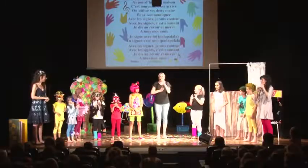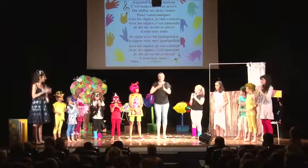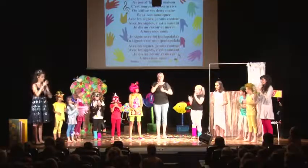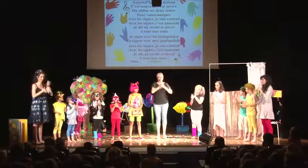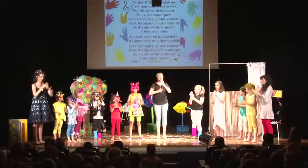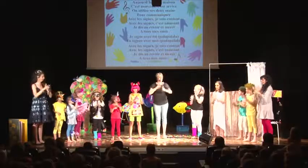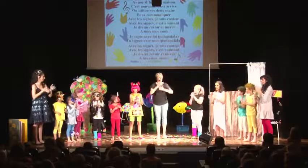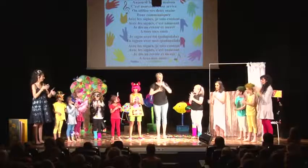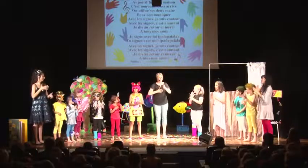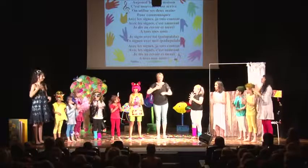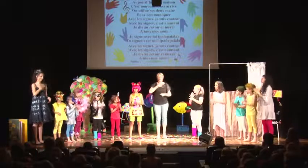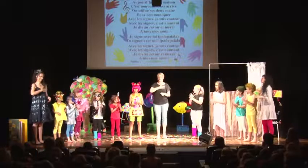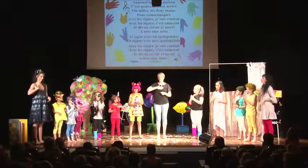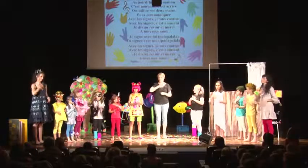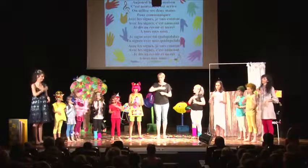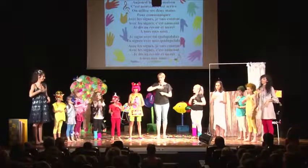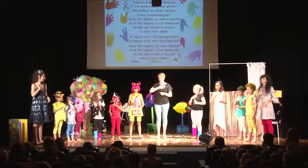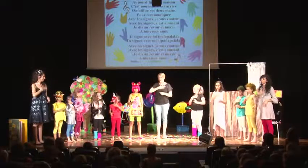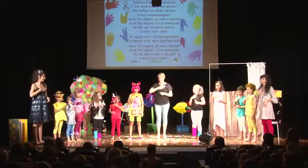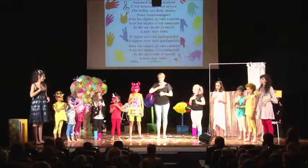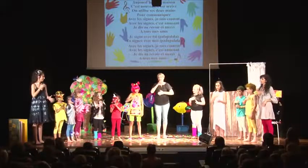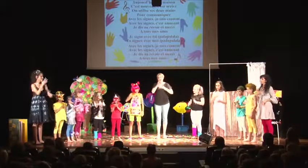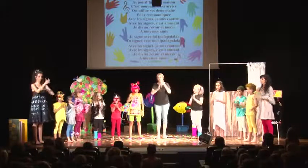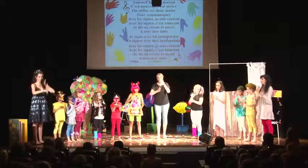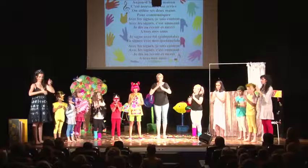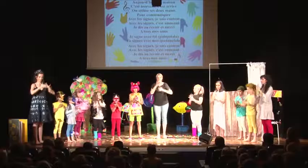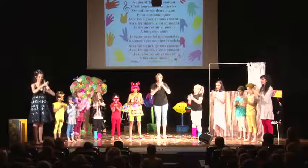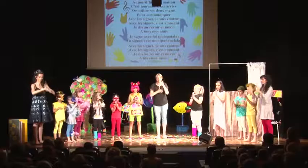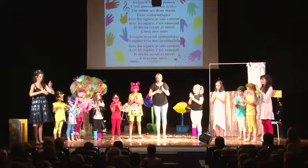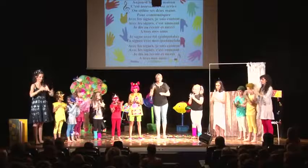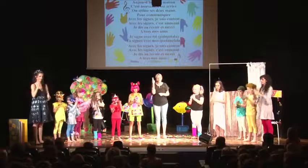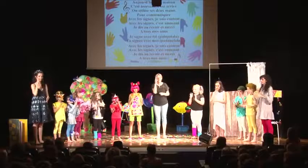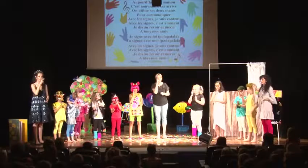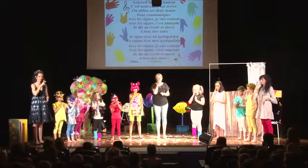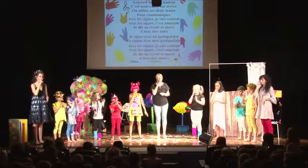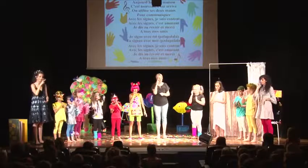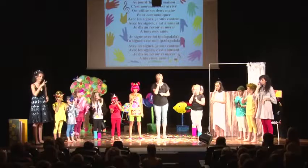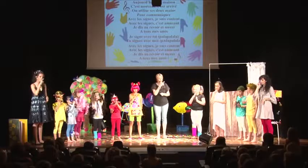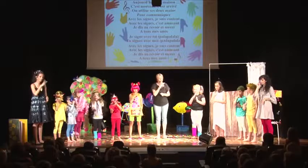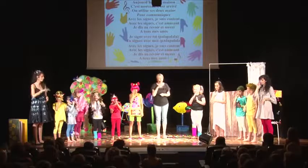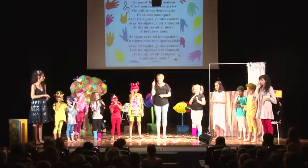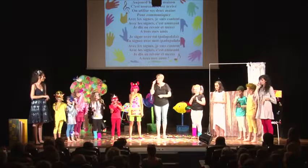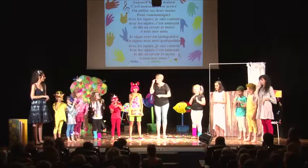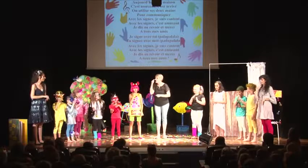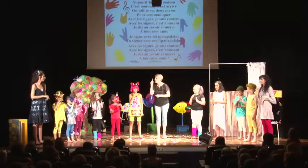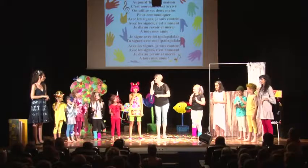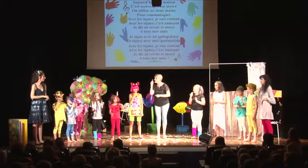Avec les signes, je suis content. Avec les signes, c'est amusant, rigolo, comme le nez du